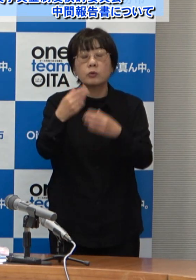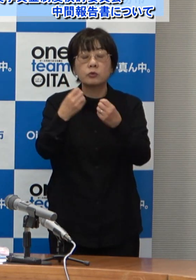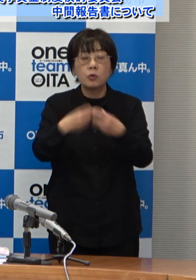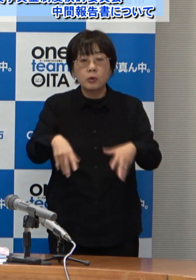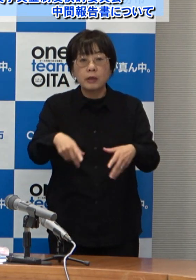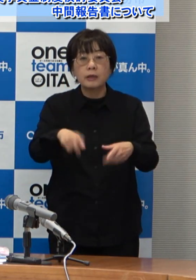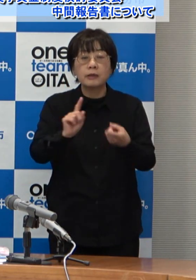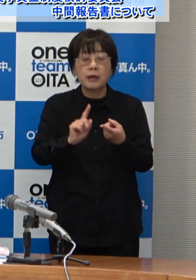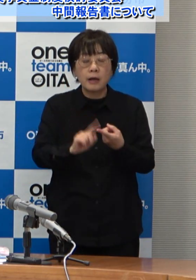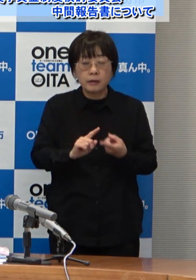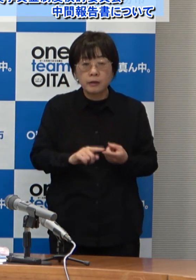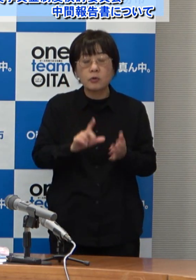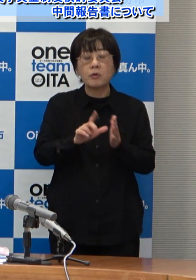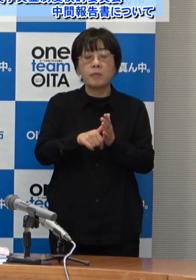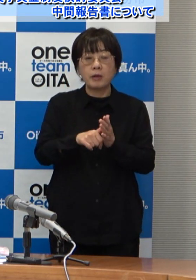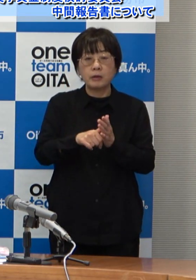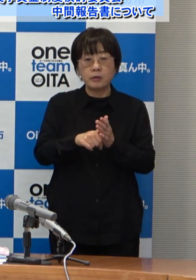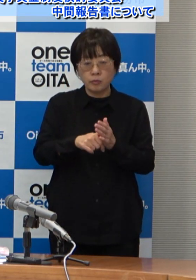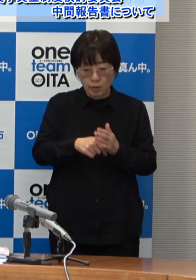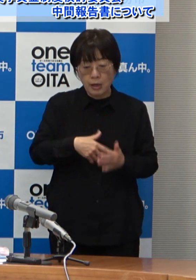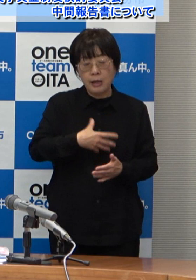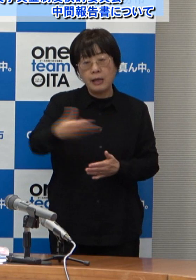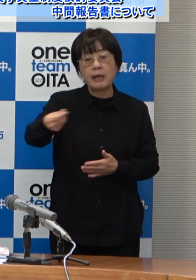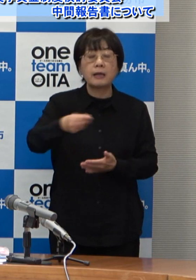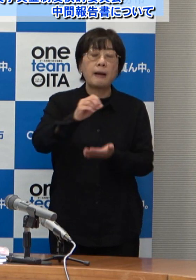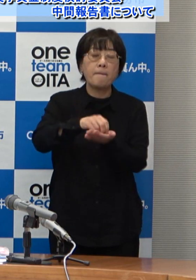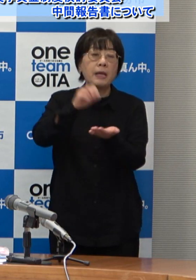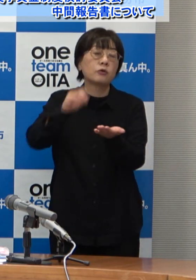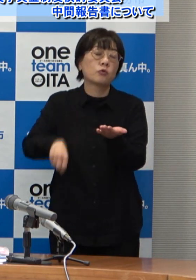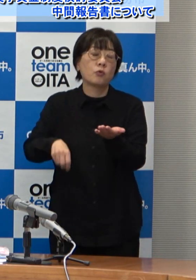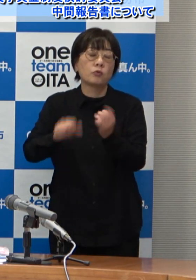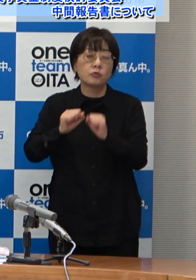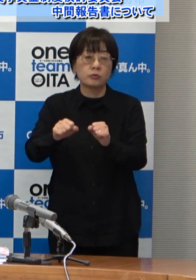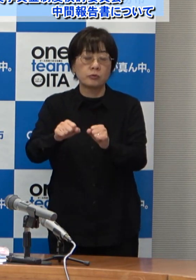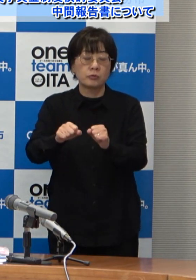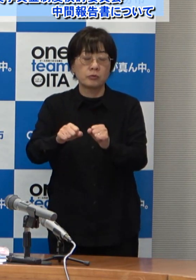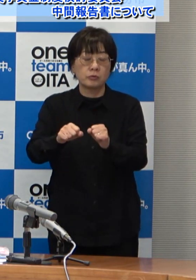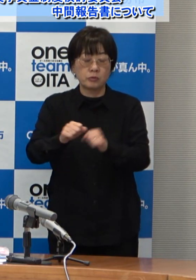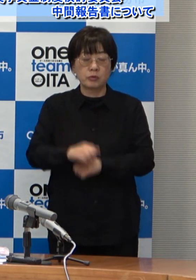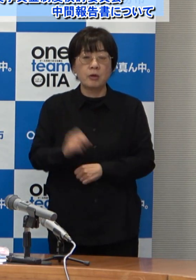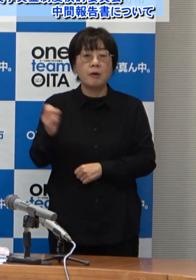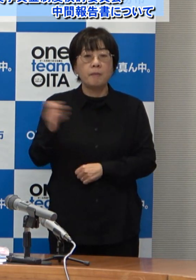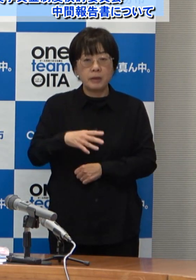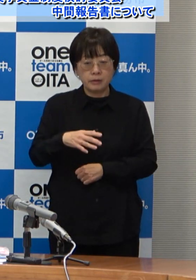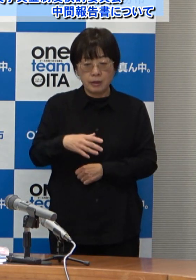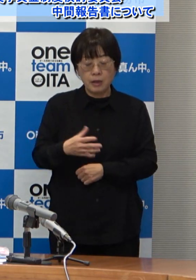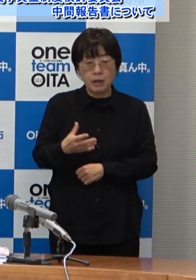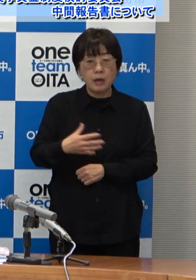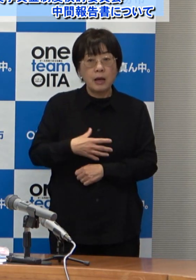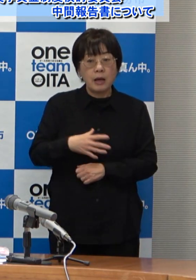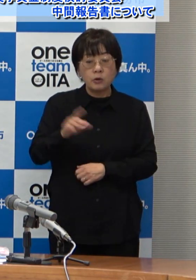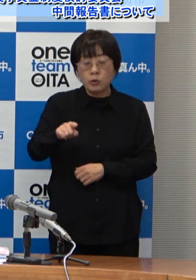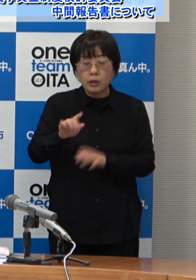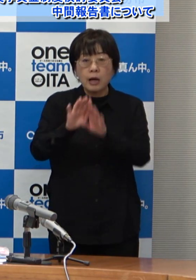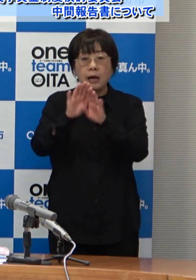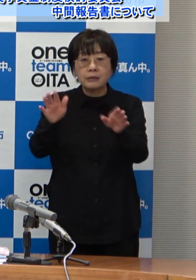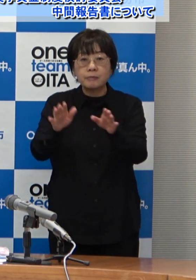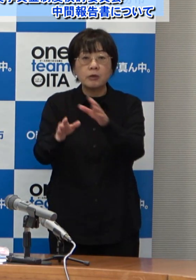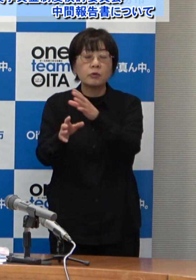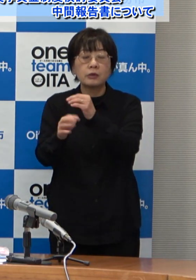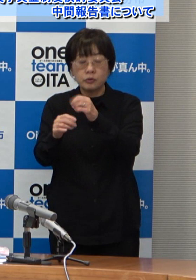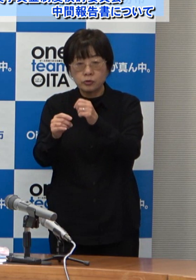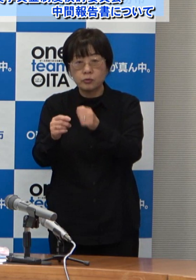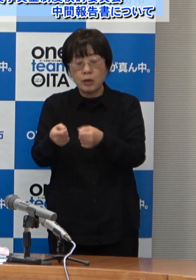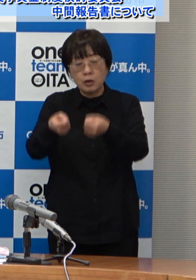は転換免除とすることが望ましいとされていますまた変換免除を開始するまで最大5